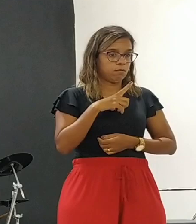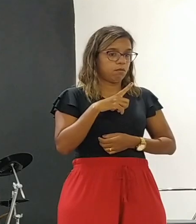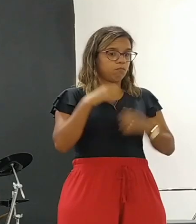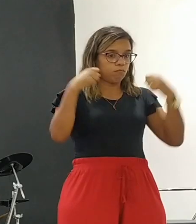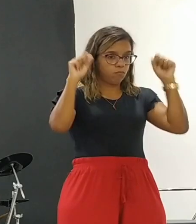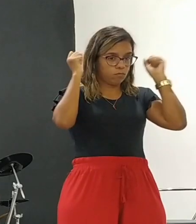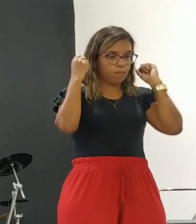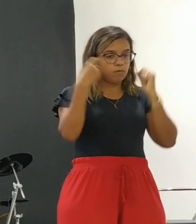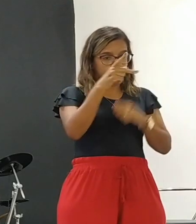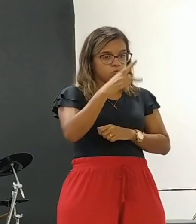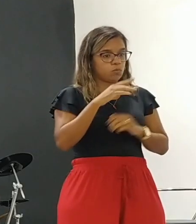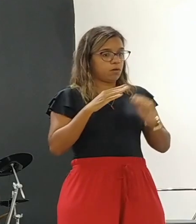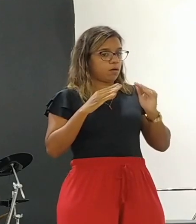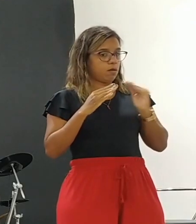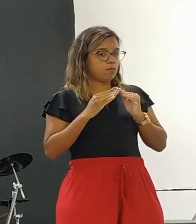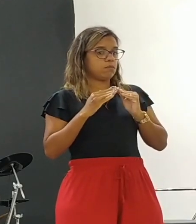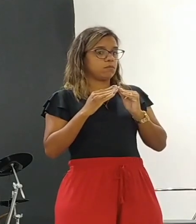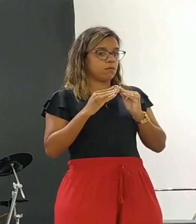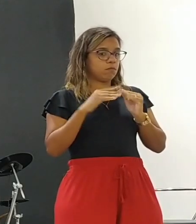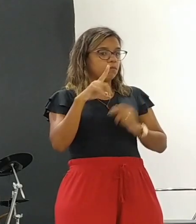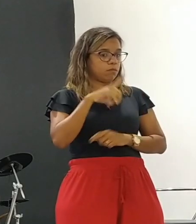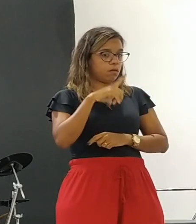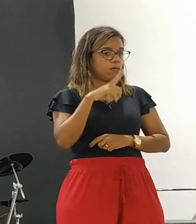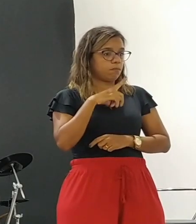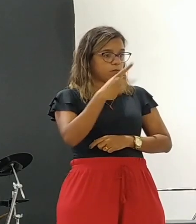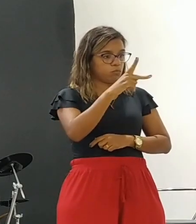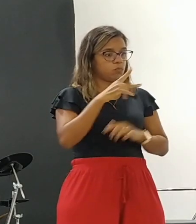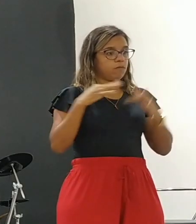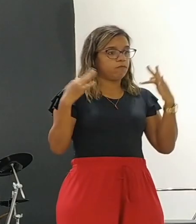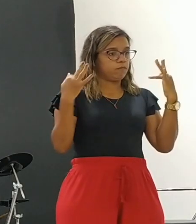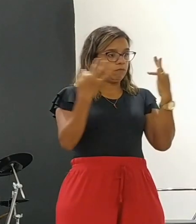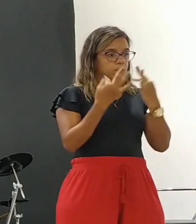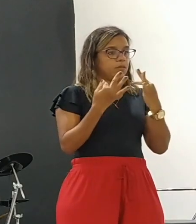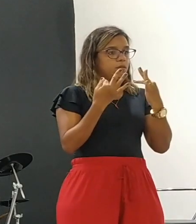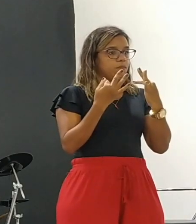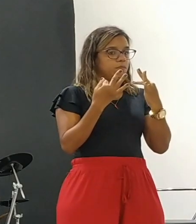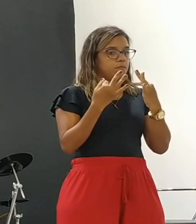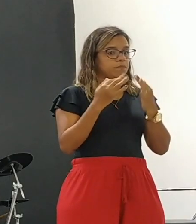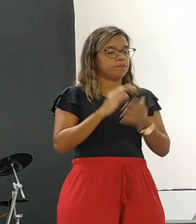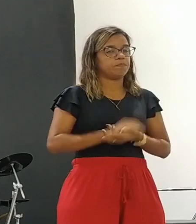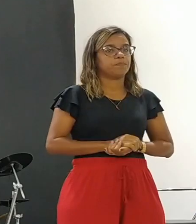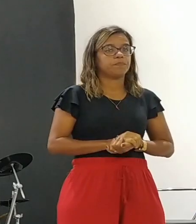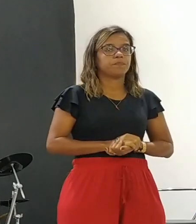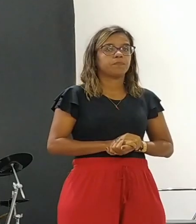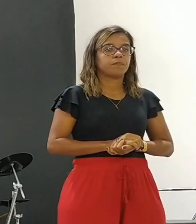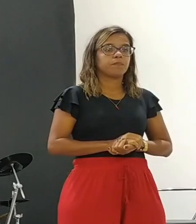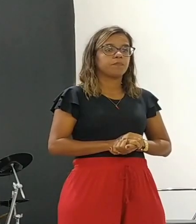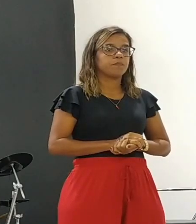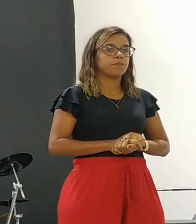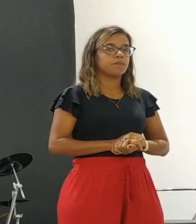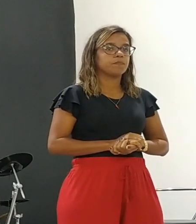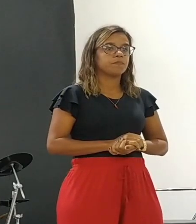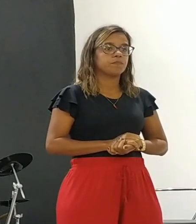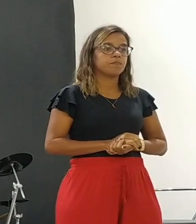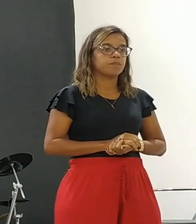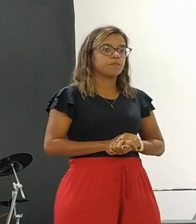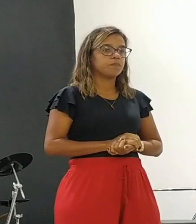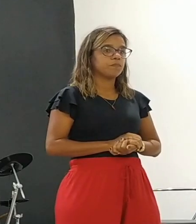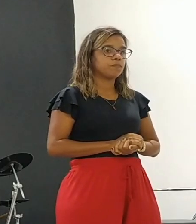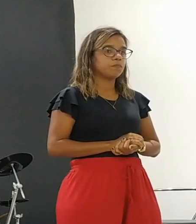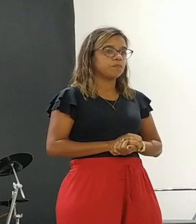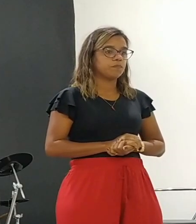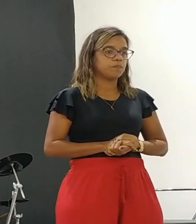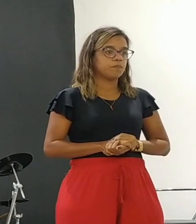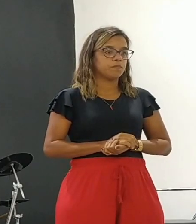casa. Você tem que levar o cordeiro lá para sua família. Amém? Eles levaram o cordeiro para sua casa. E você